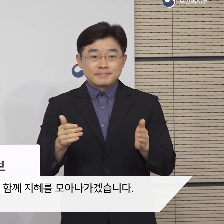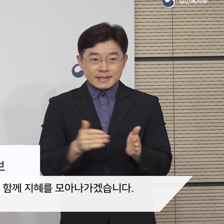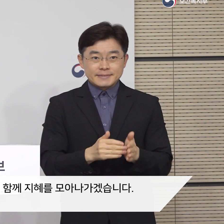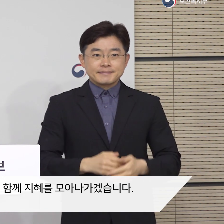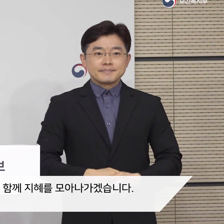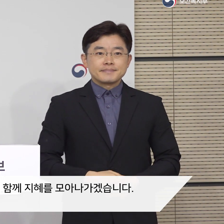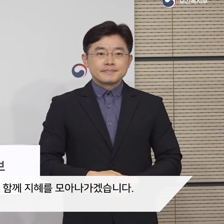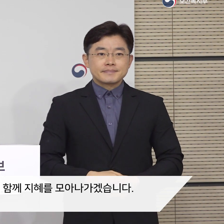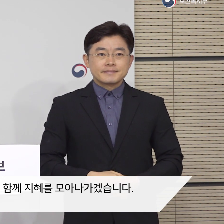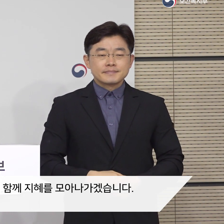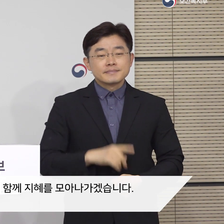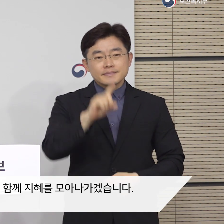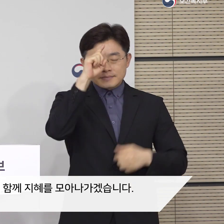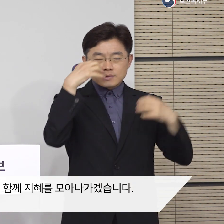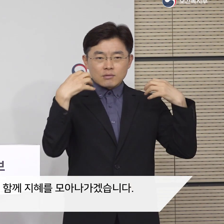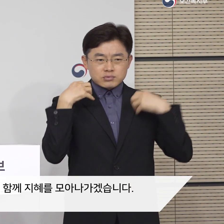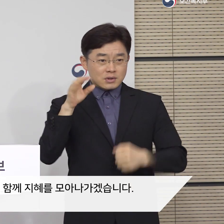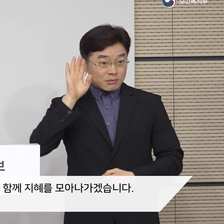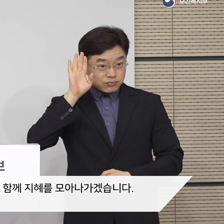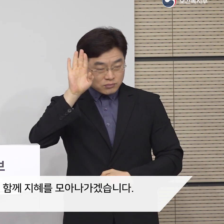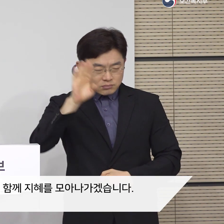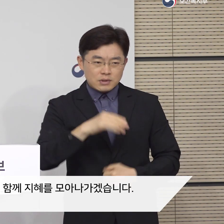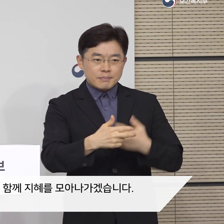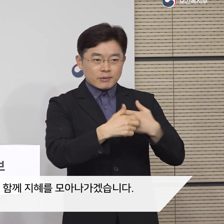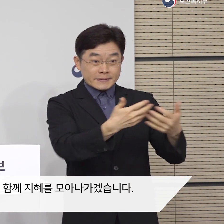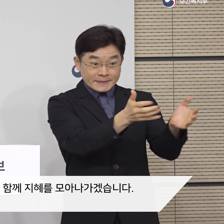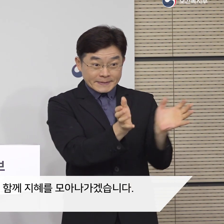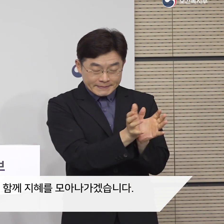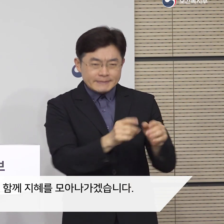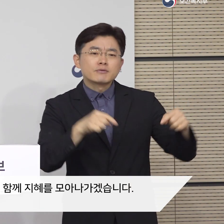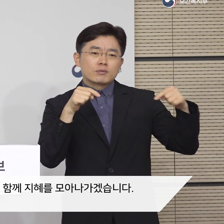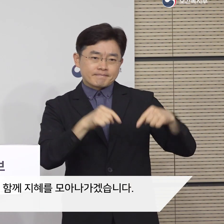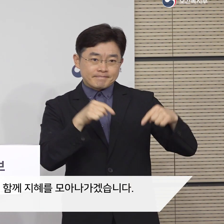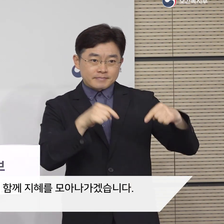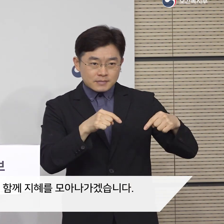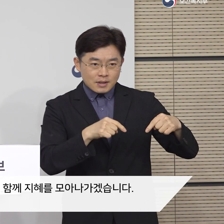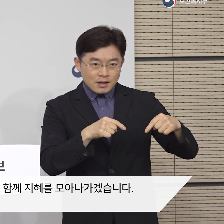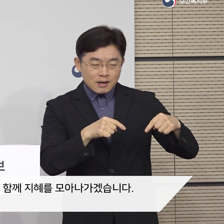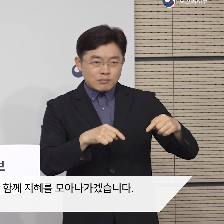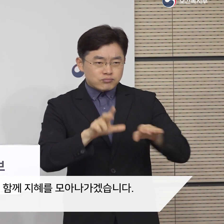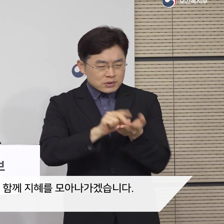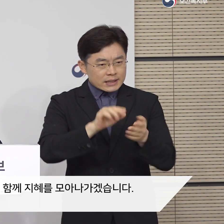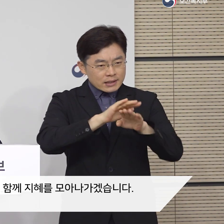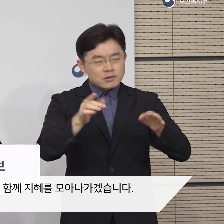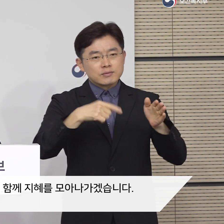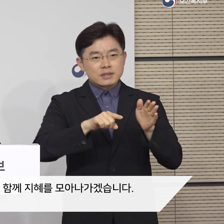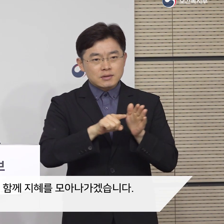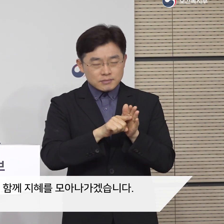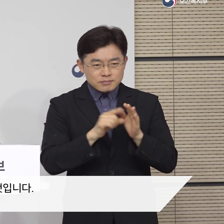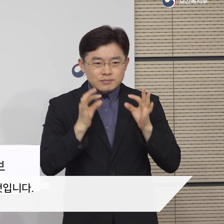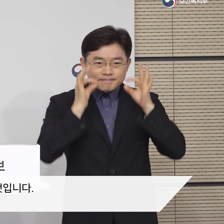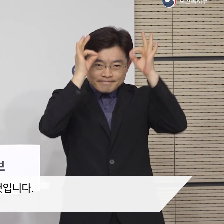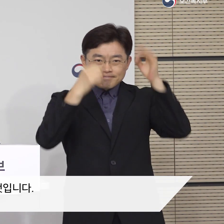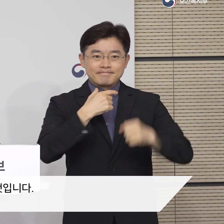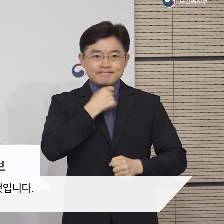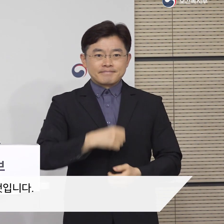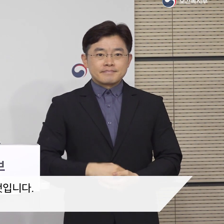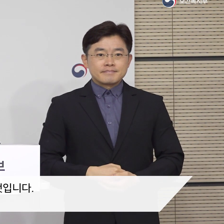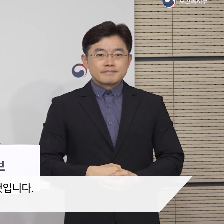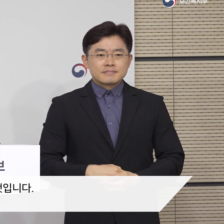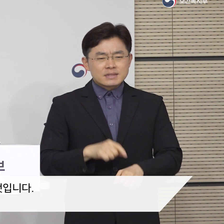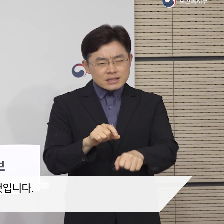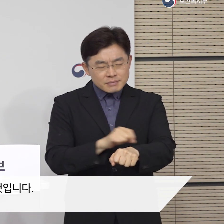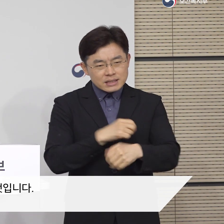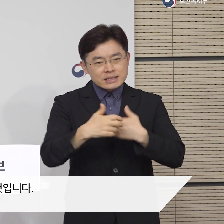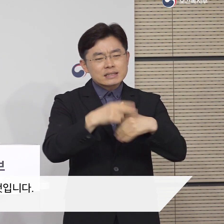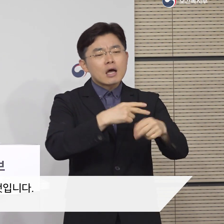앞으로도 정부는 의료계와 계속 소통하며 함께 지혜를 모아나가겠습니다. 의사협회와의 소통